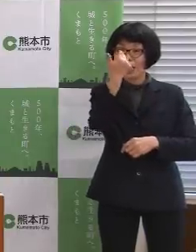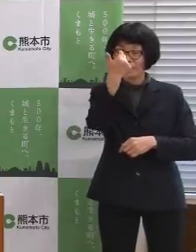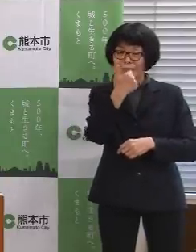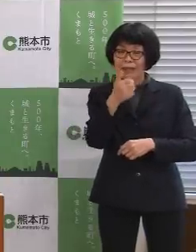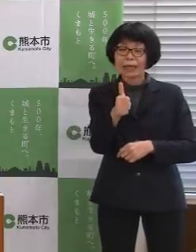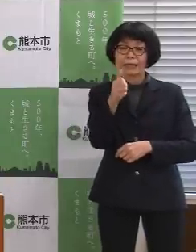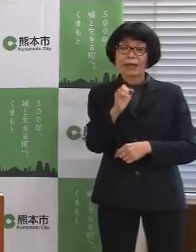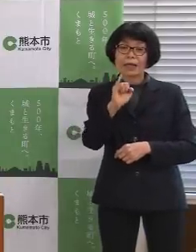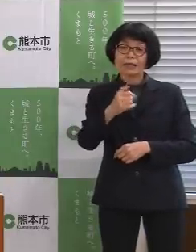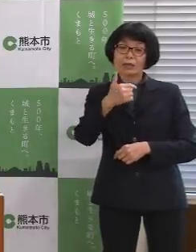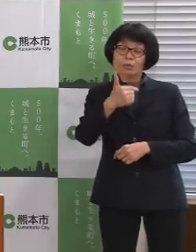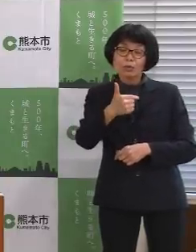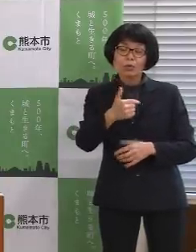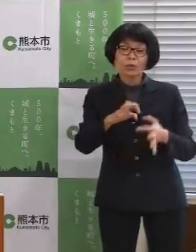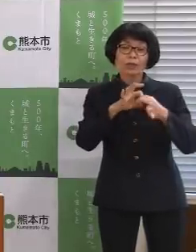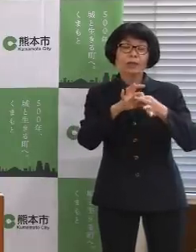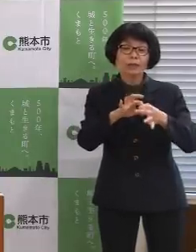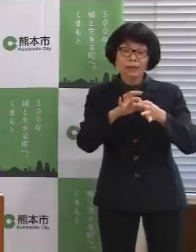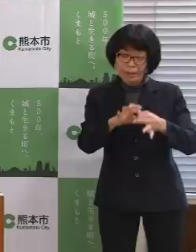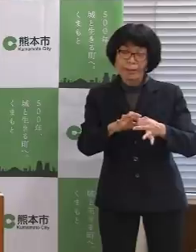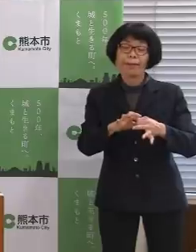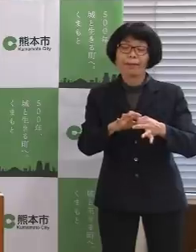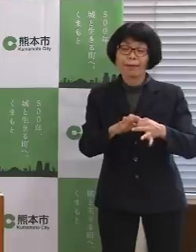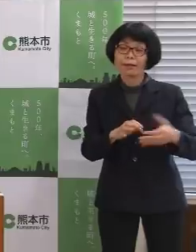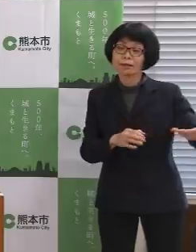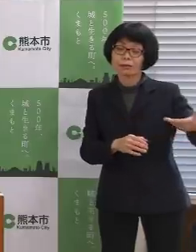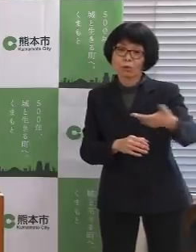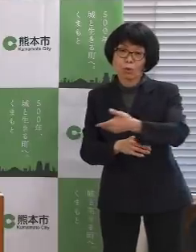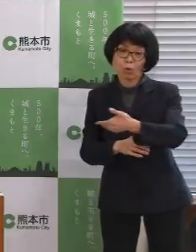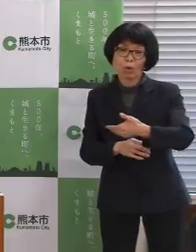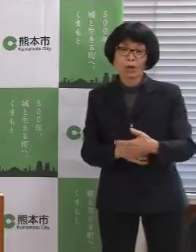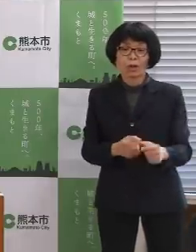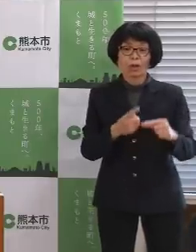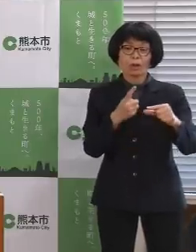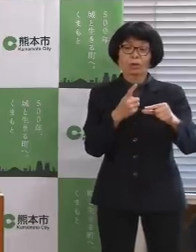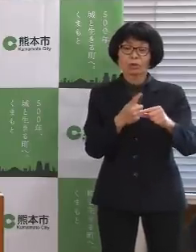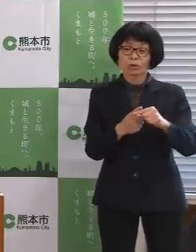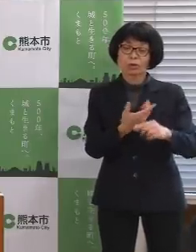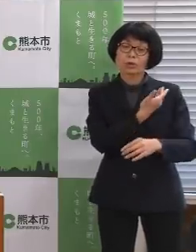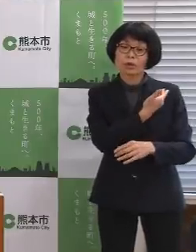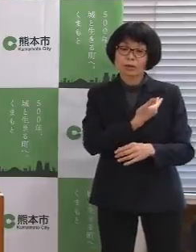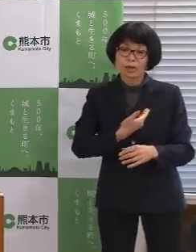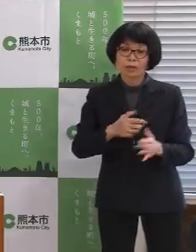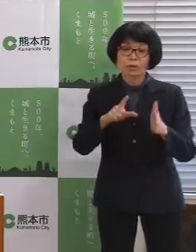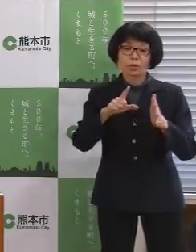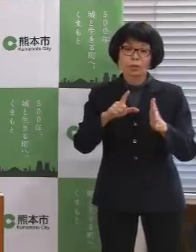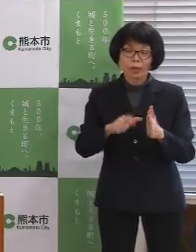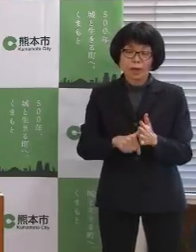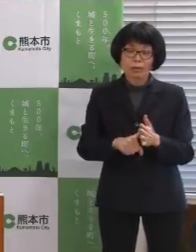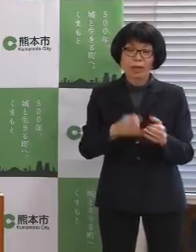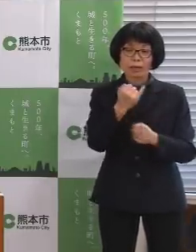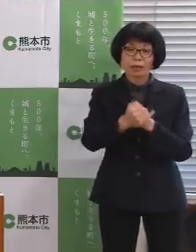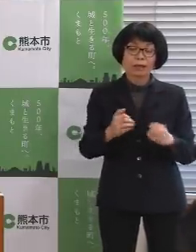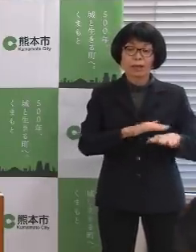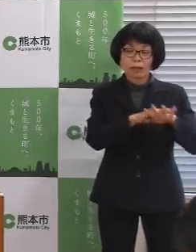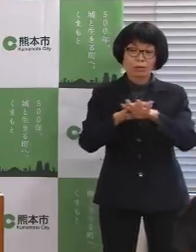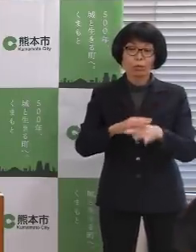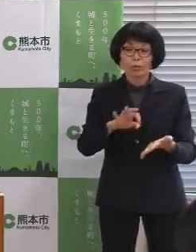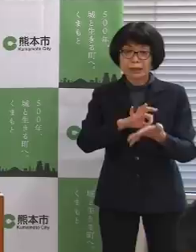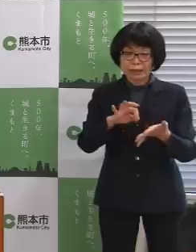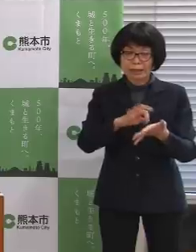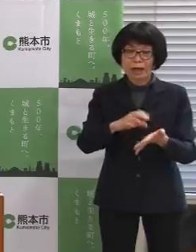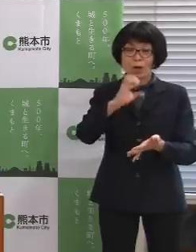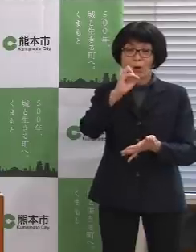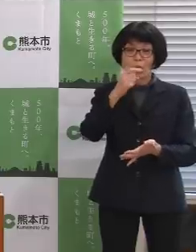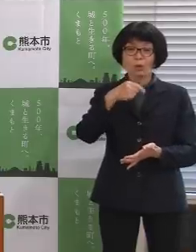ての話ですけど、中学校の生徒向けに、まあ、オンライン授業の環境が整ったので、 はい、 小学校低学年向けの環境